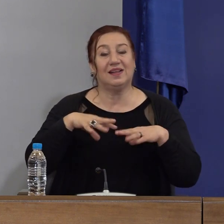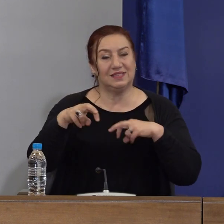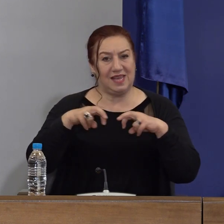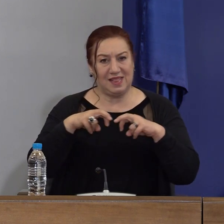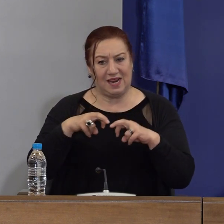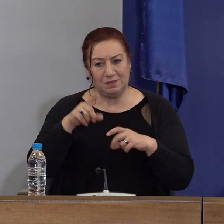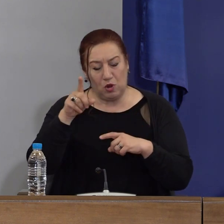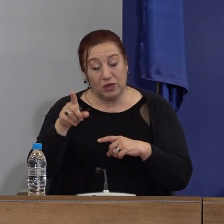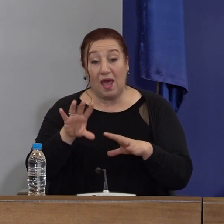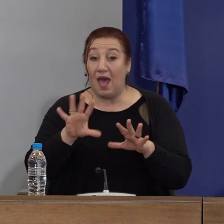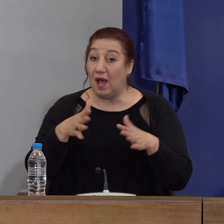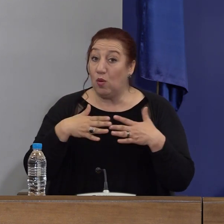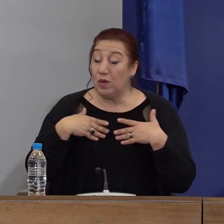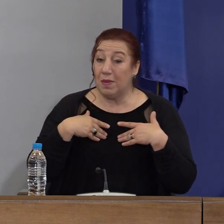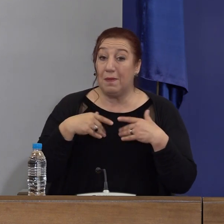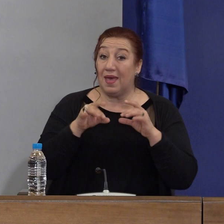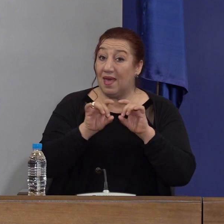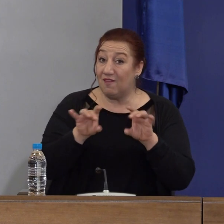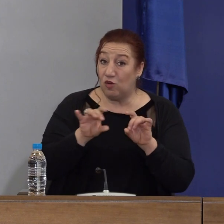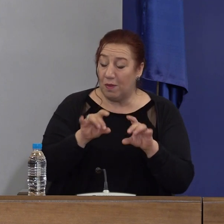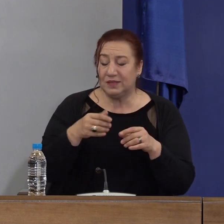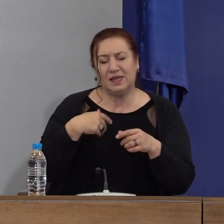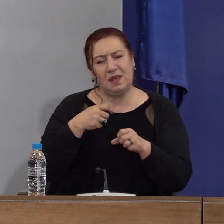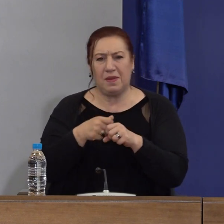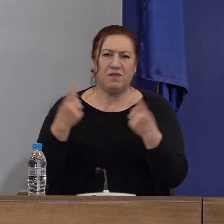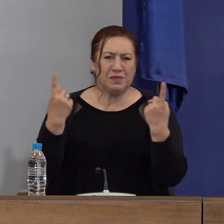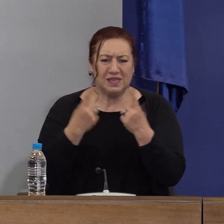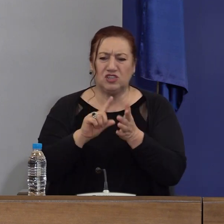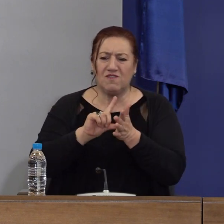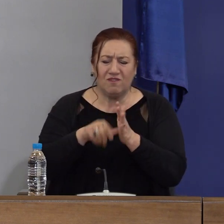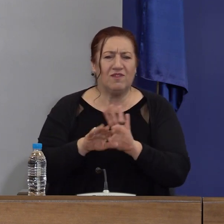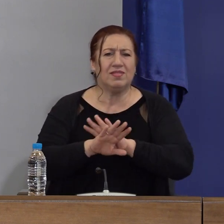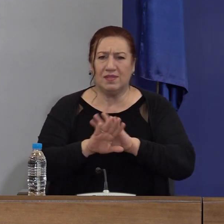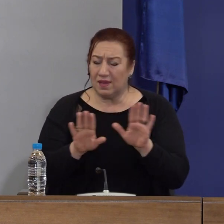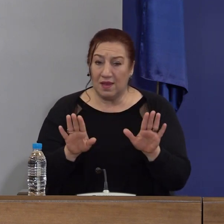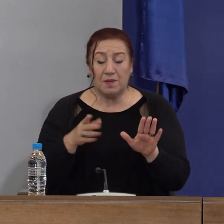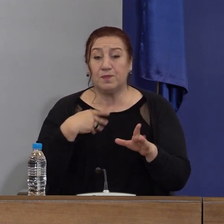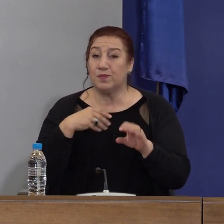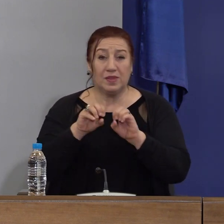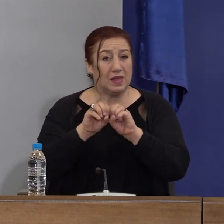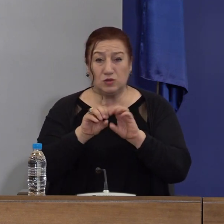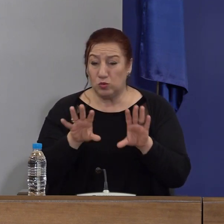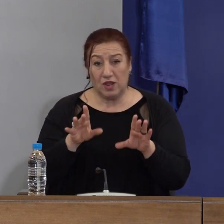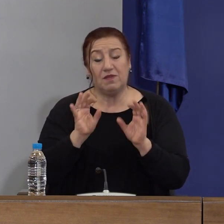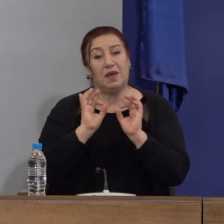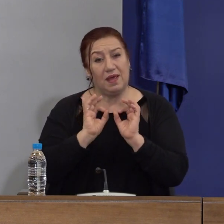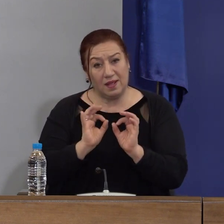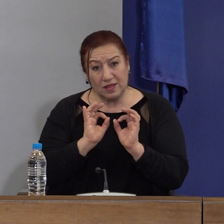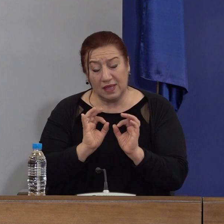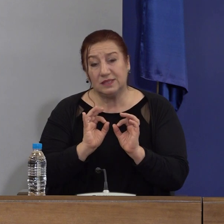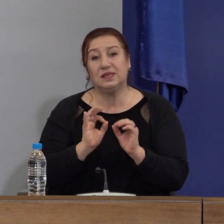имаме информация, ние се срещаме с тях веднага и съобщаваме, че трябва наистина да